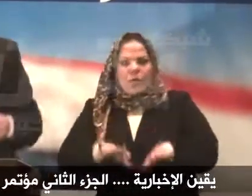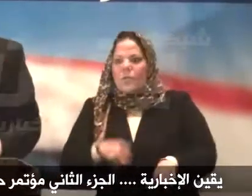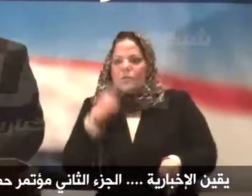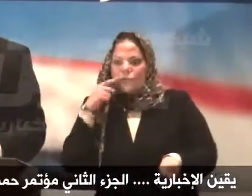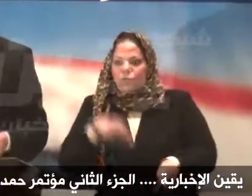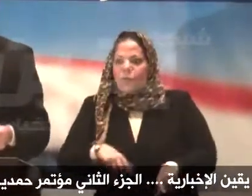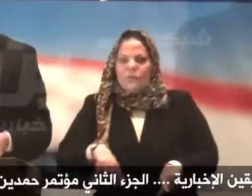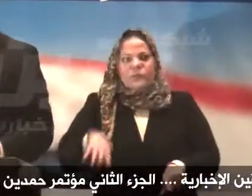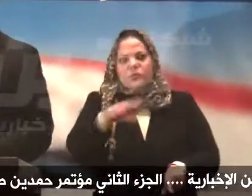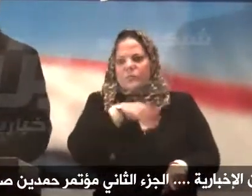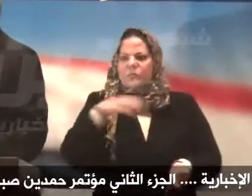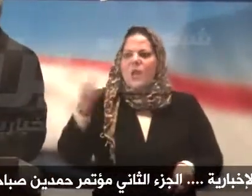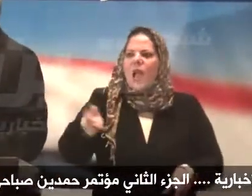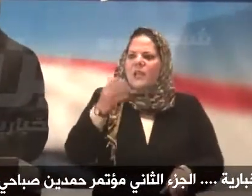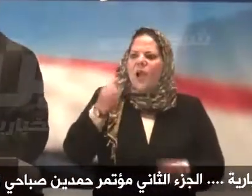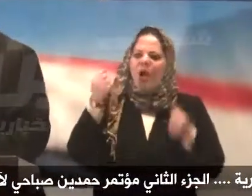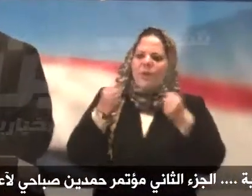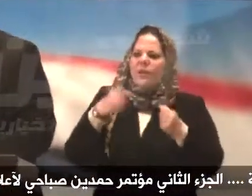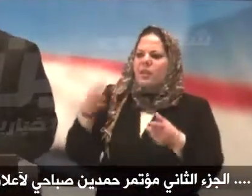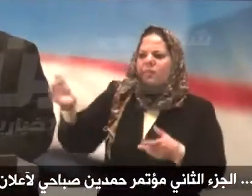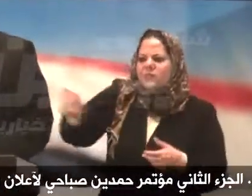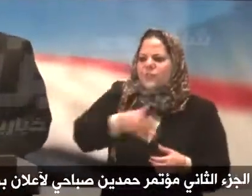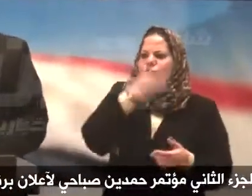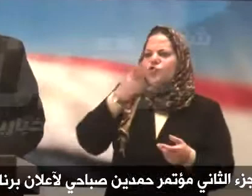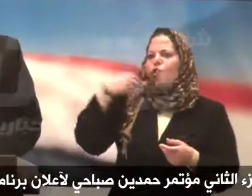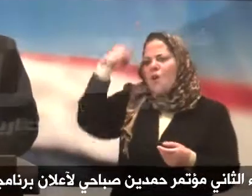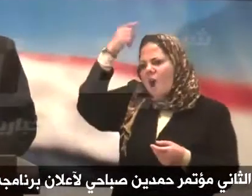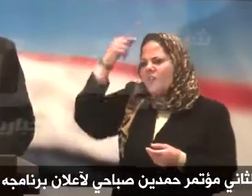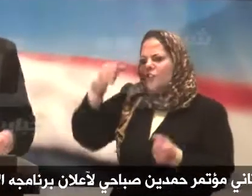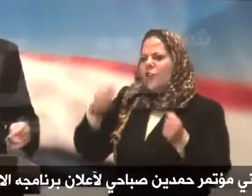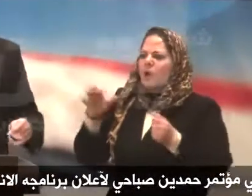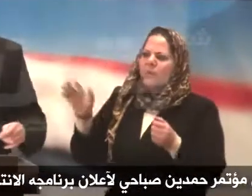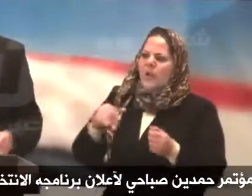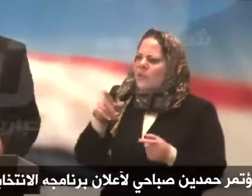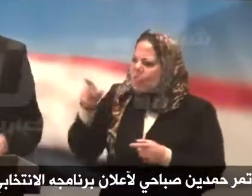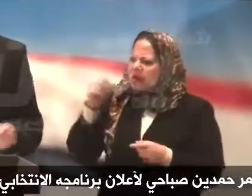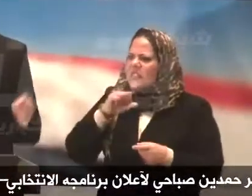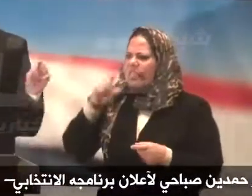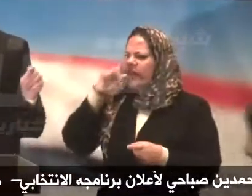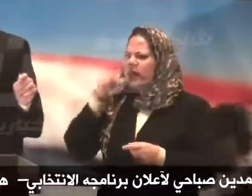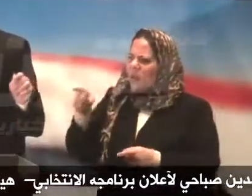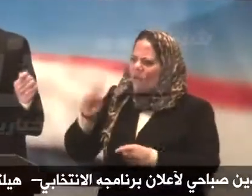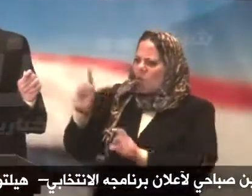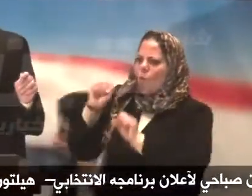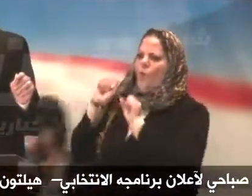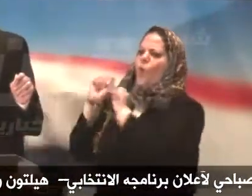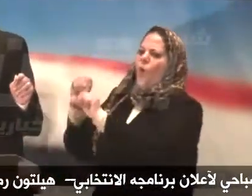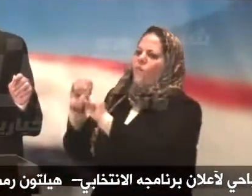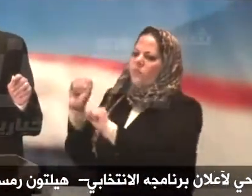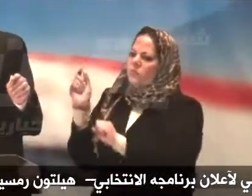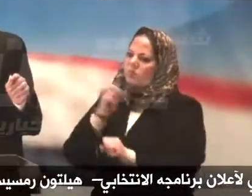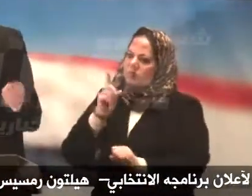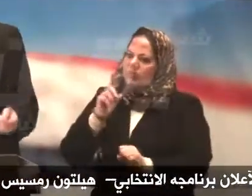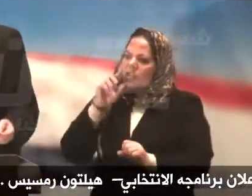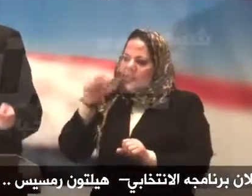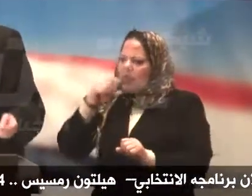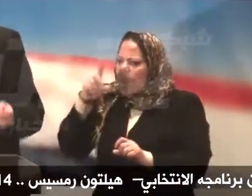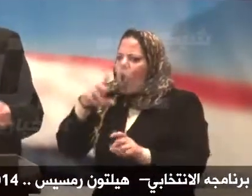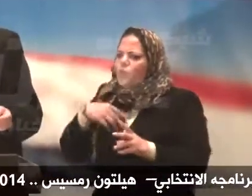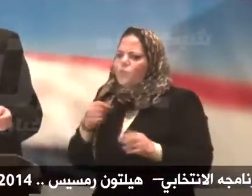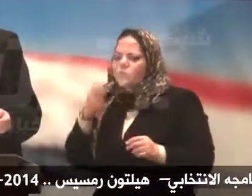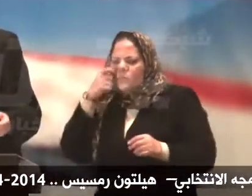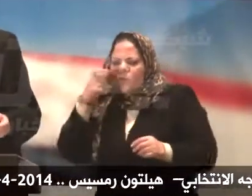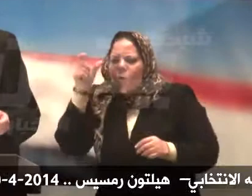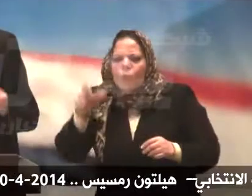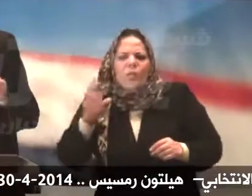ما يفوتش ملاكي كفر الشيخ ويوقف ملاكي شمال سيناء كما لو كان يوم دمة المقصودين. عاوزين نعيش